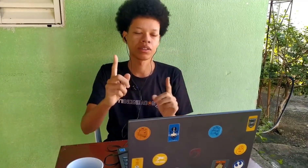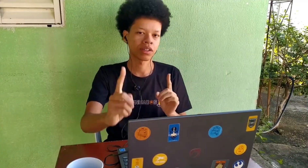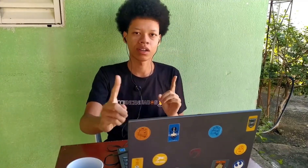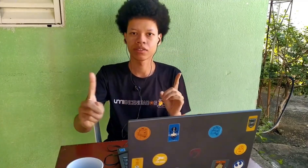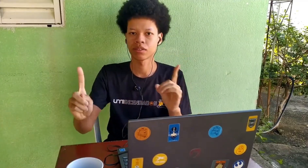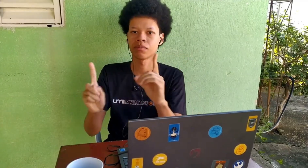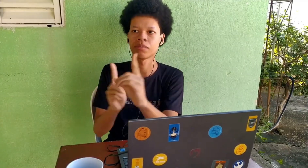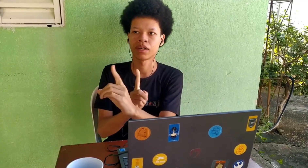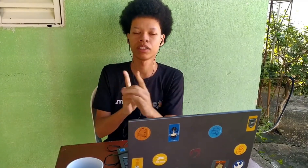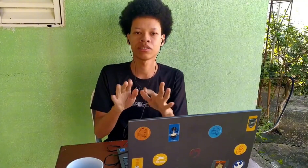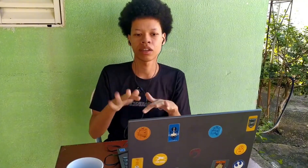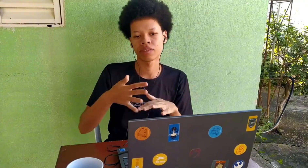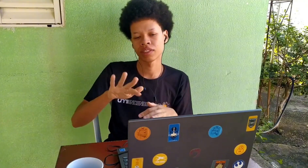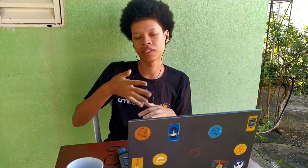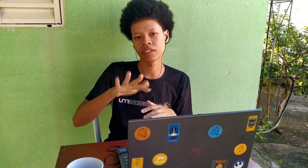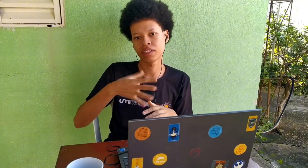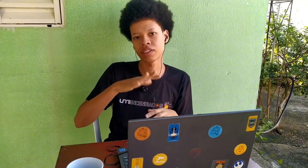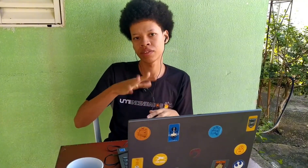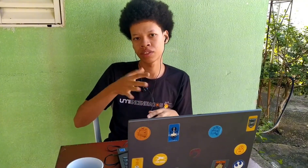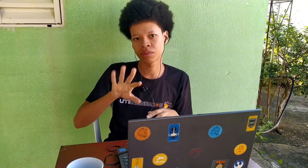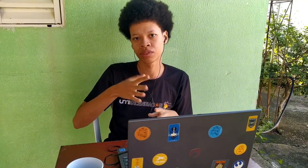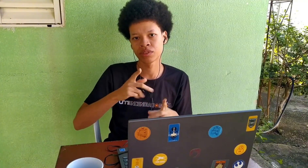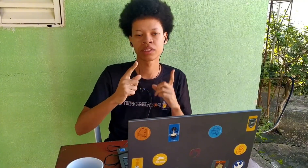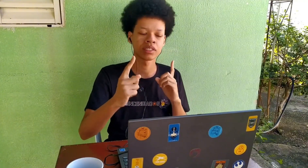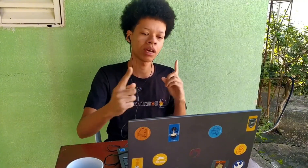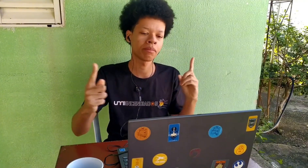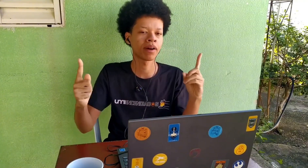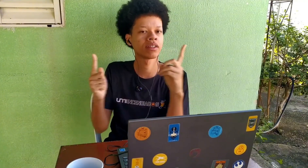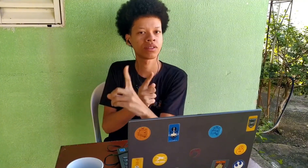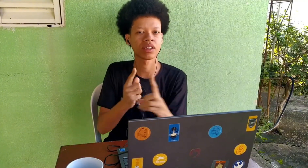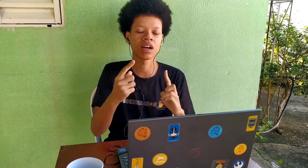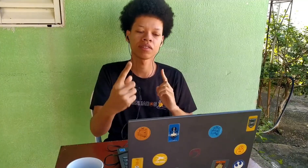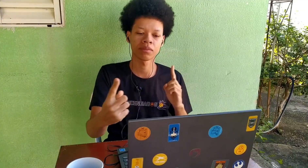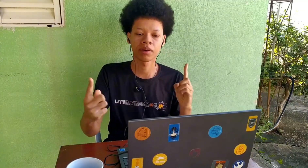trocava, a gente ficava entre 15 a 20 minutos, trocava.